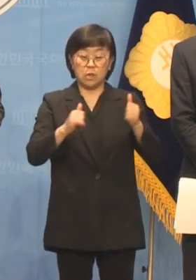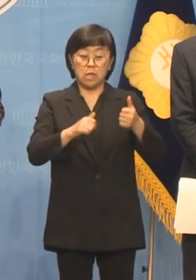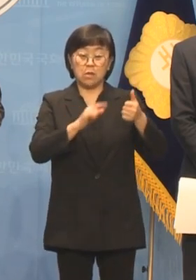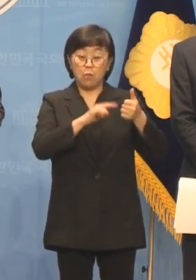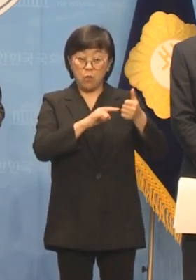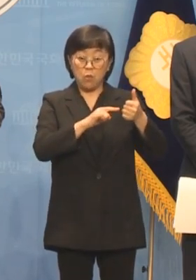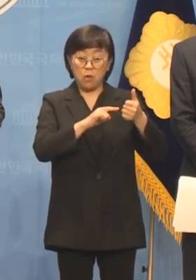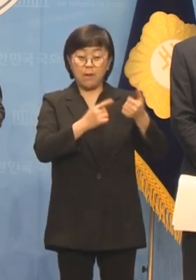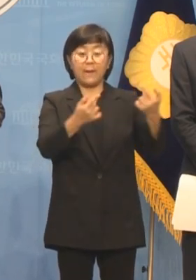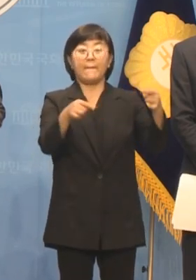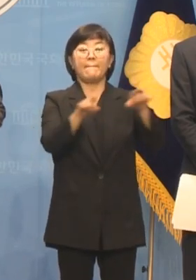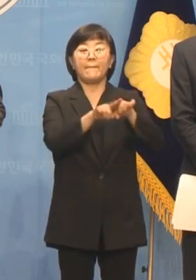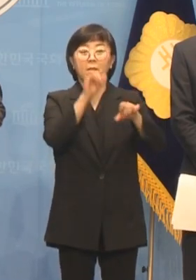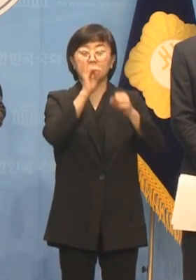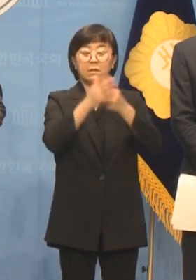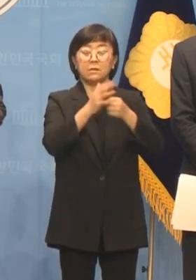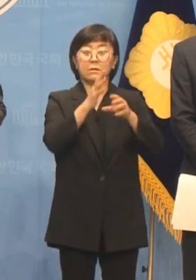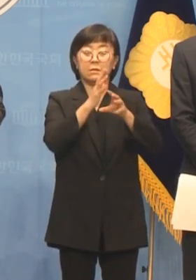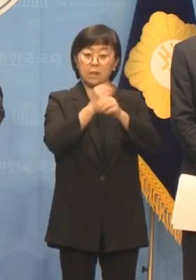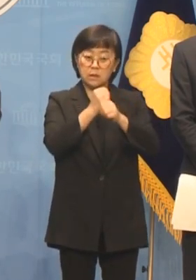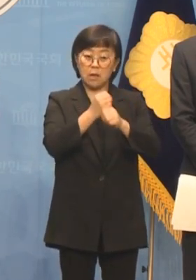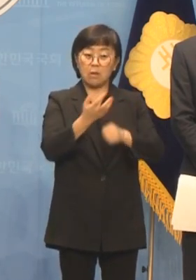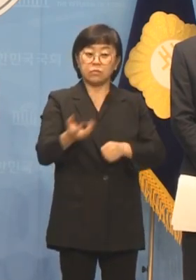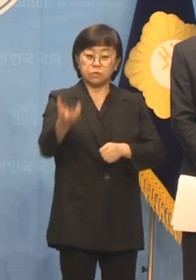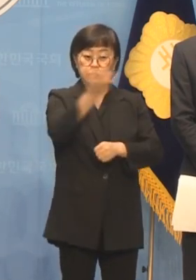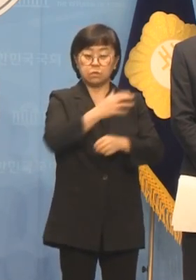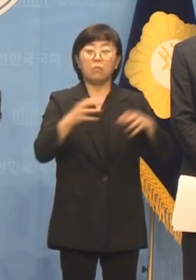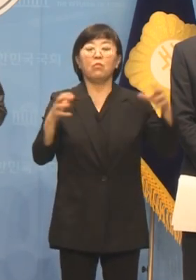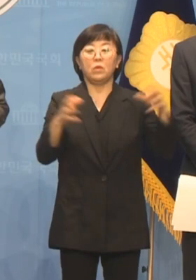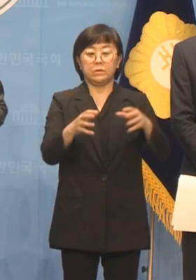전 부원장과 함께 있었던 일정들을 취합하였다.